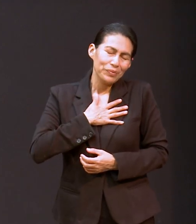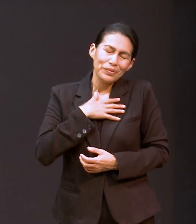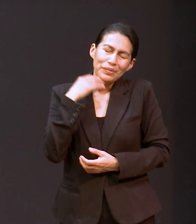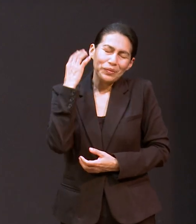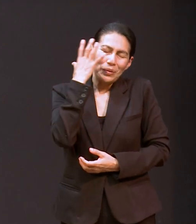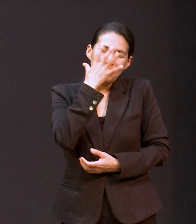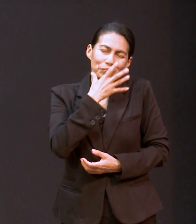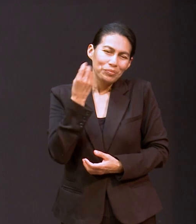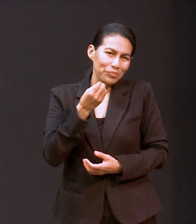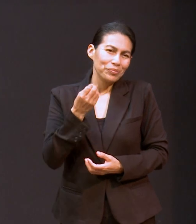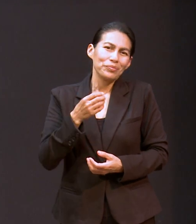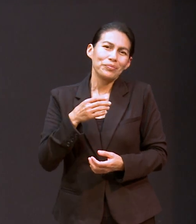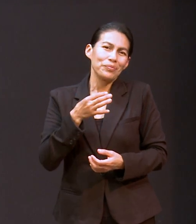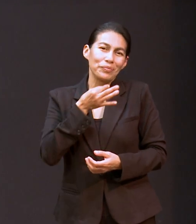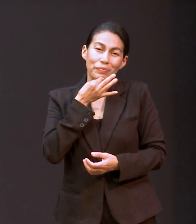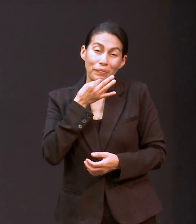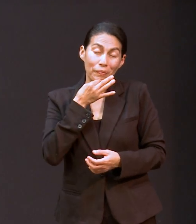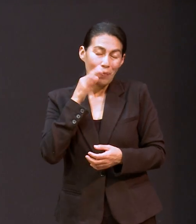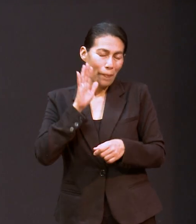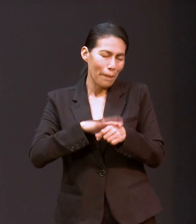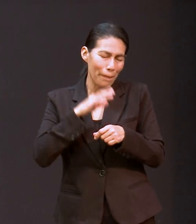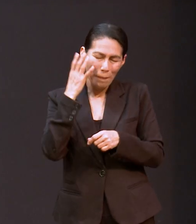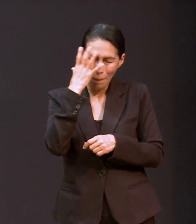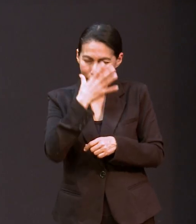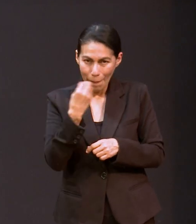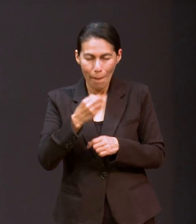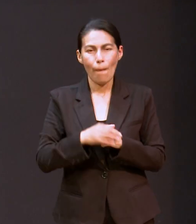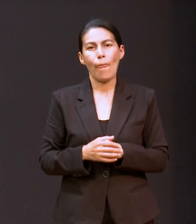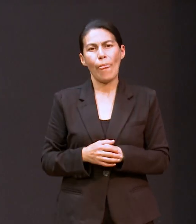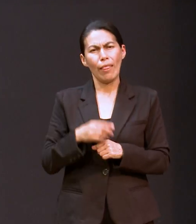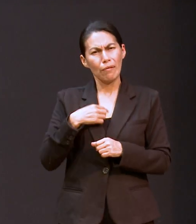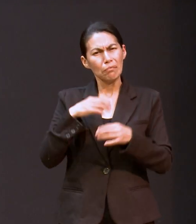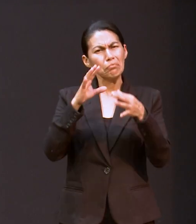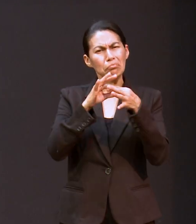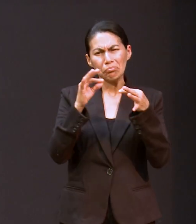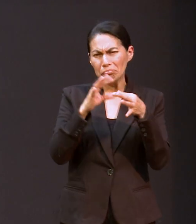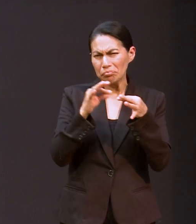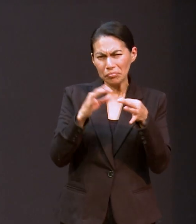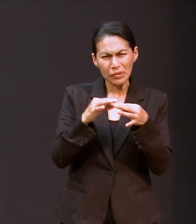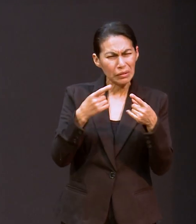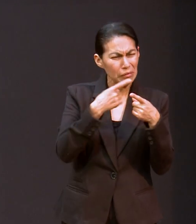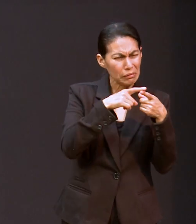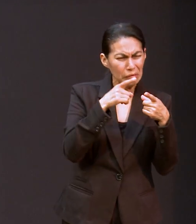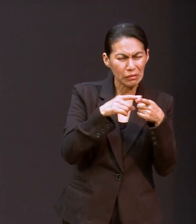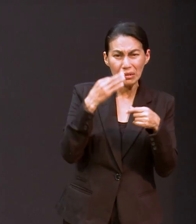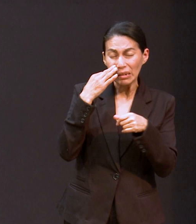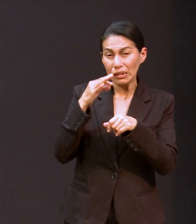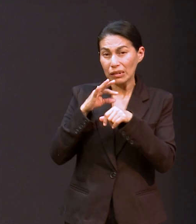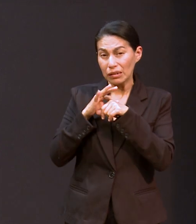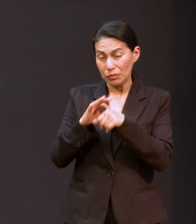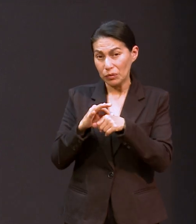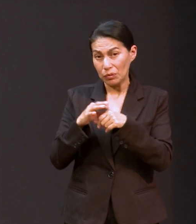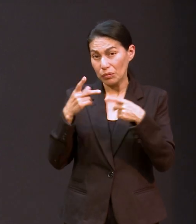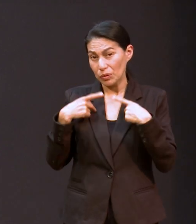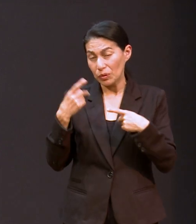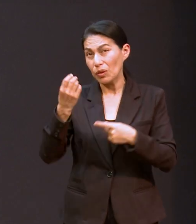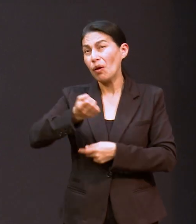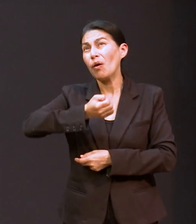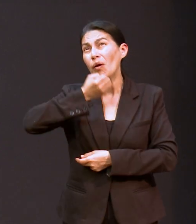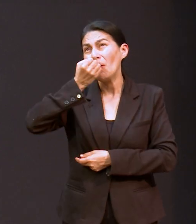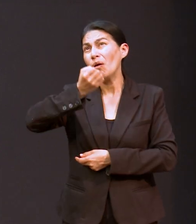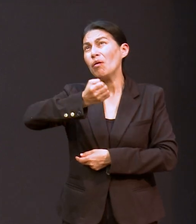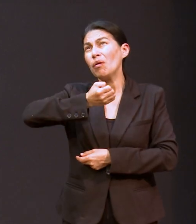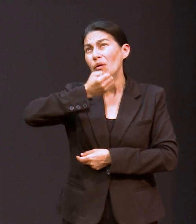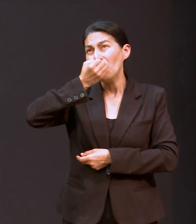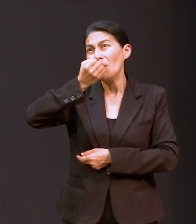mí ese ese momento fue el más grande de mi vida que puedo expresar nada yo les puedo hablar de muchos de muchas personas al cual